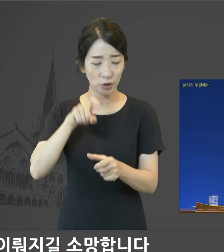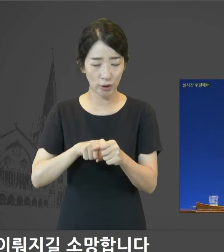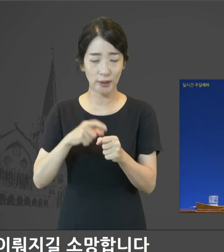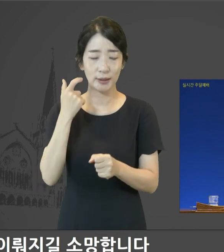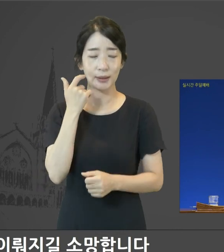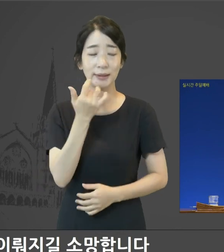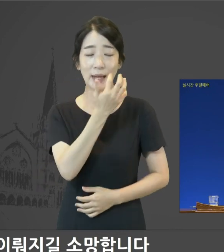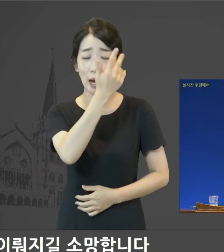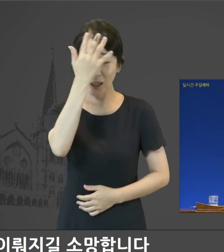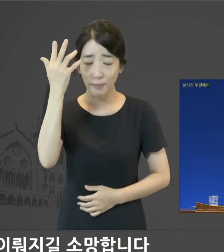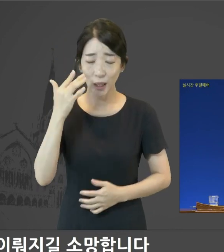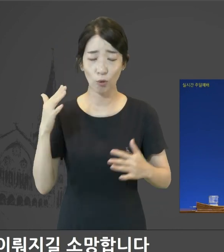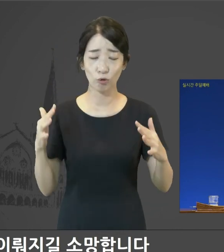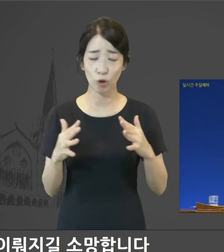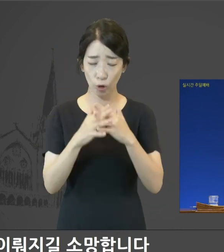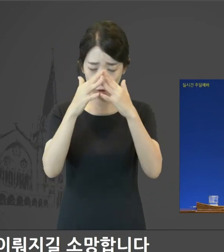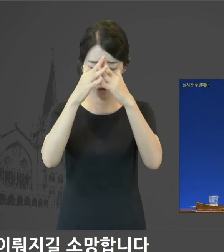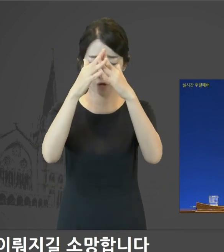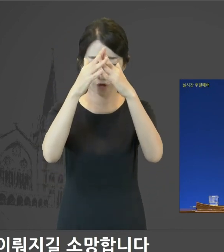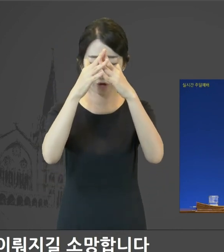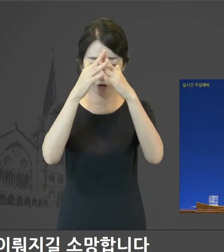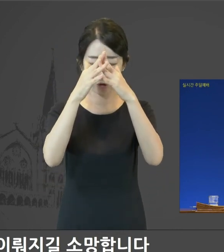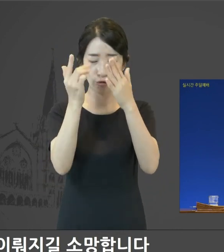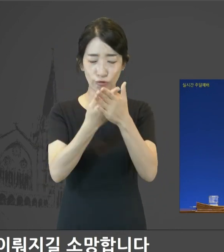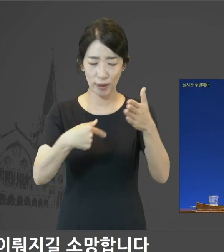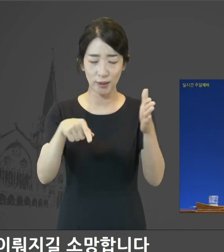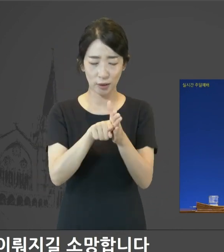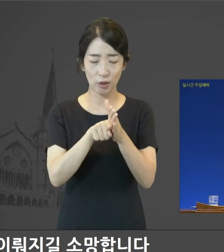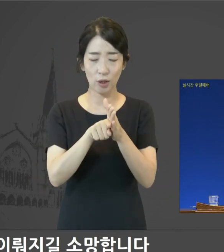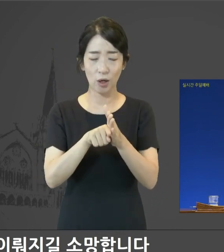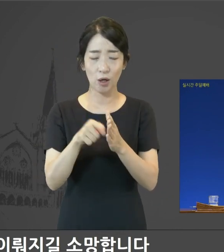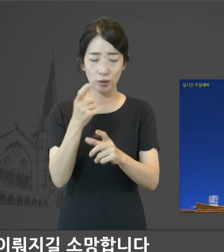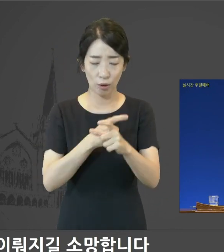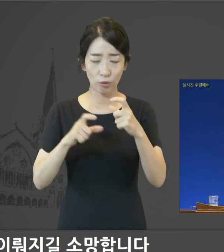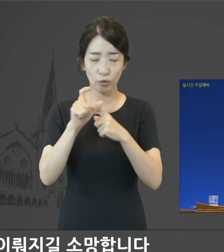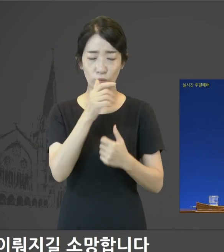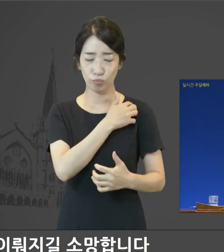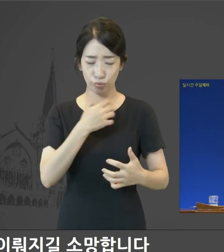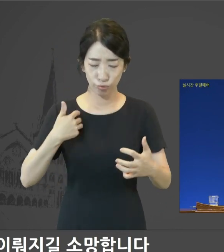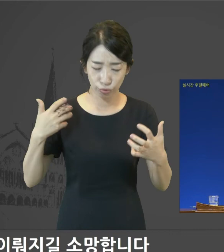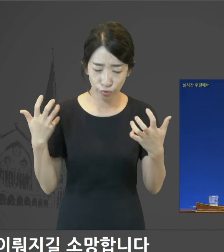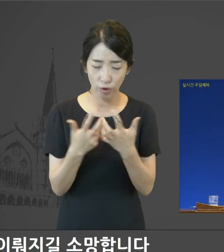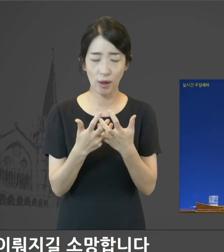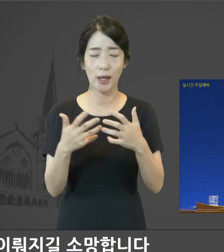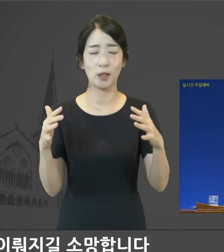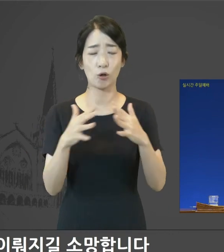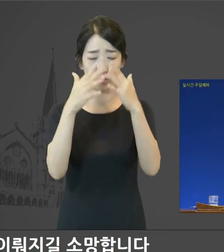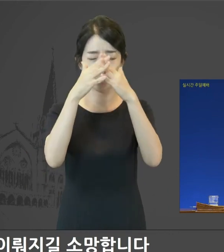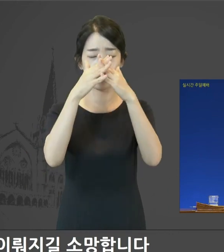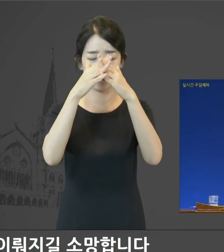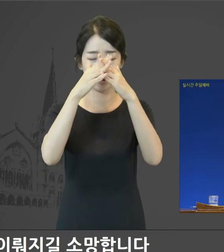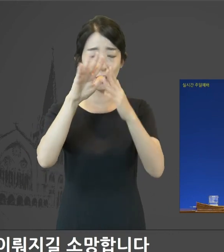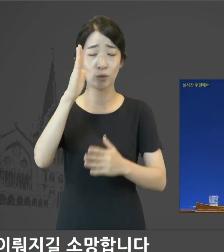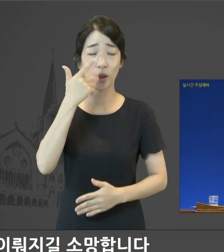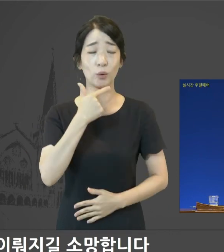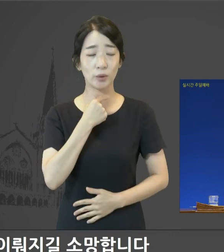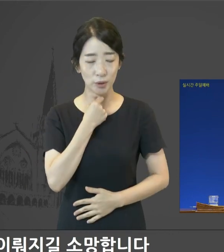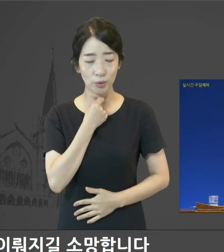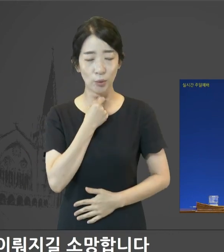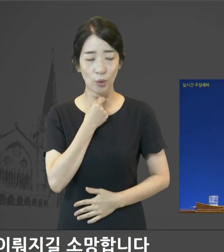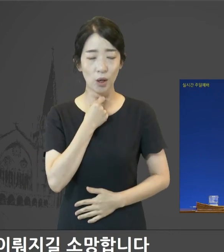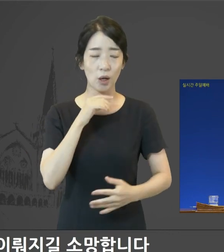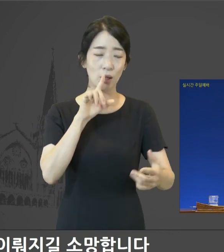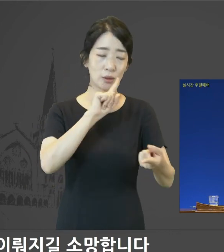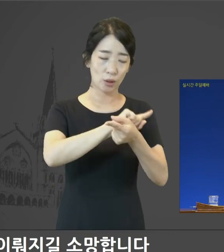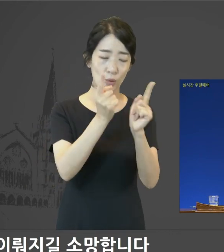건축물, 영적으로 더욱더 풍성한 교회들이, 성도들이 세워져 가게 하시고 연결되어 지어져